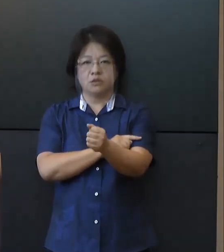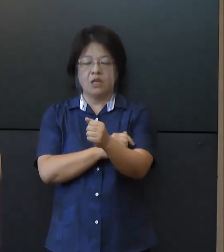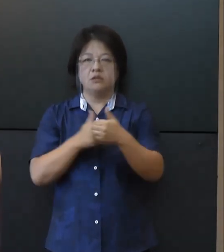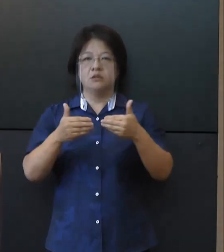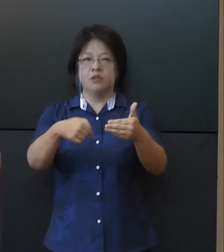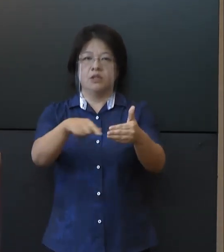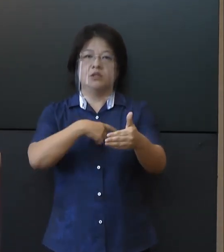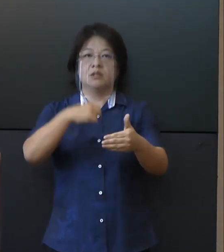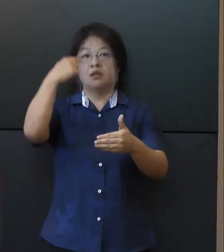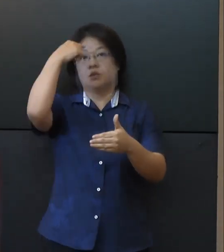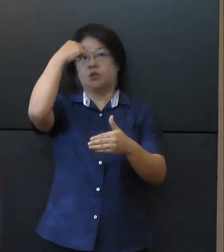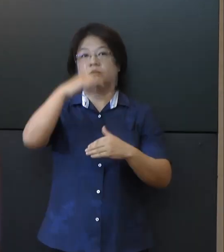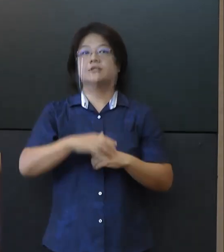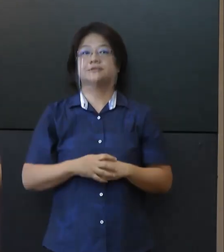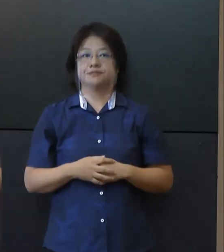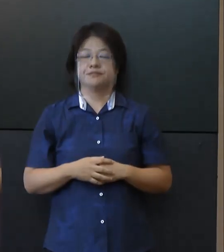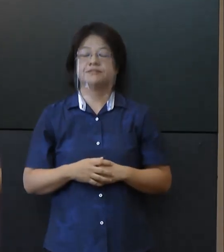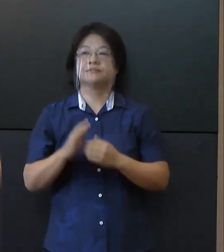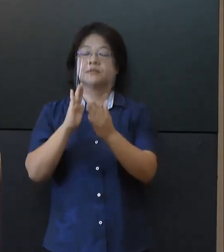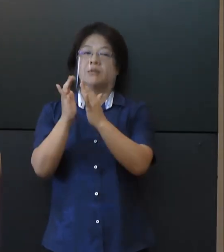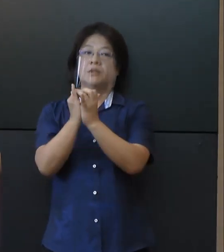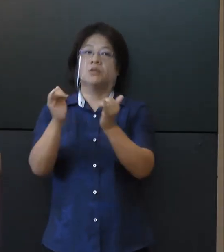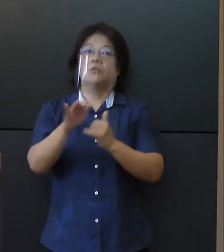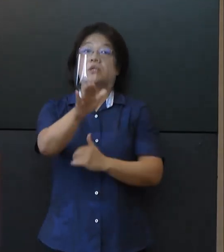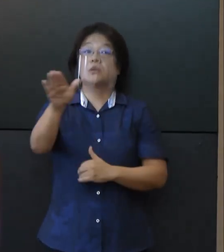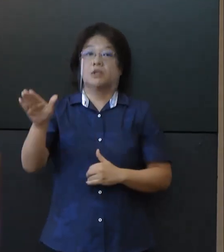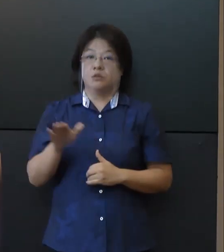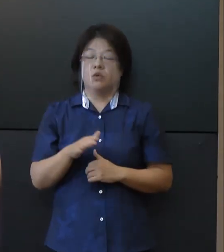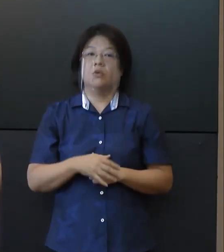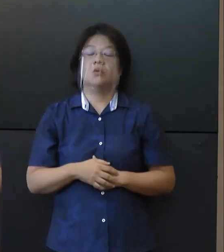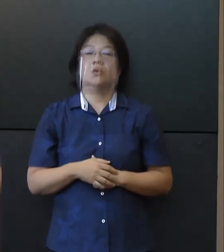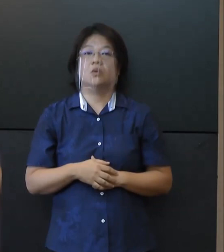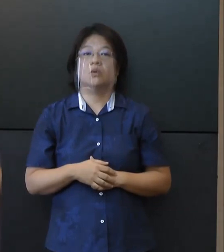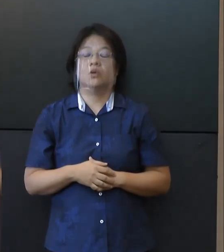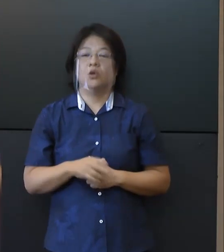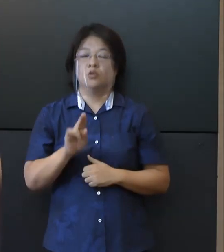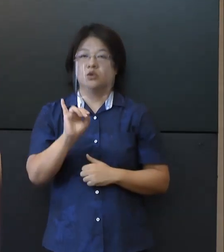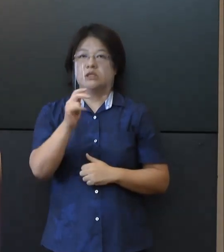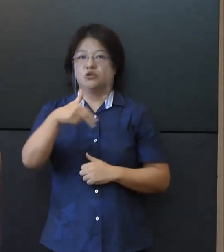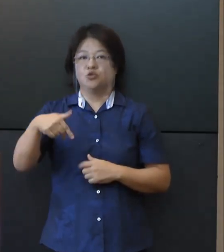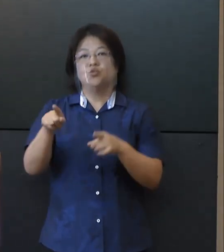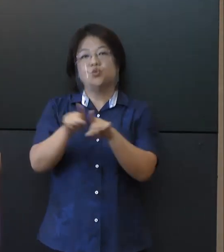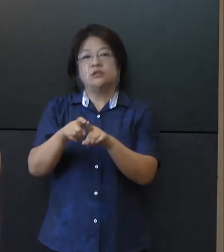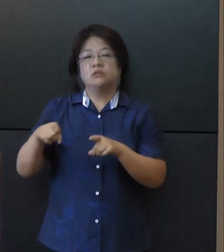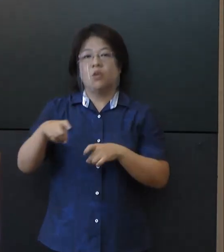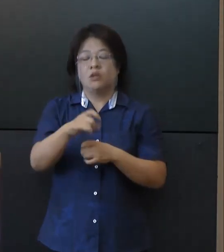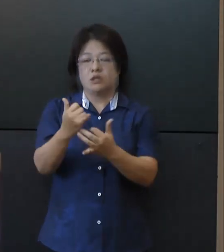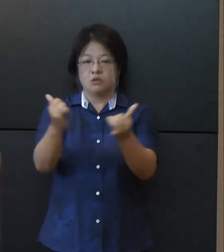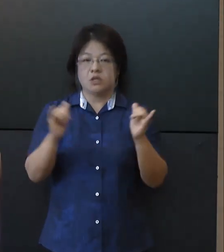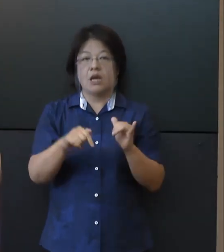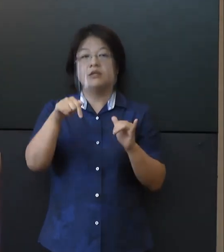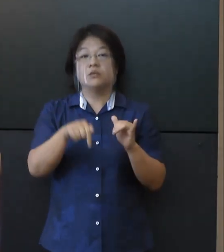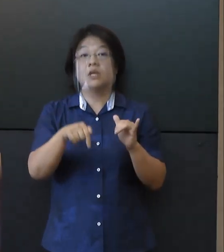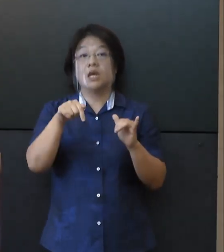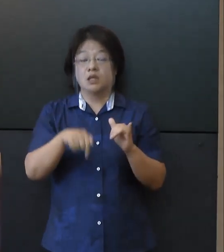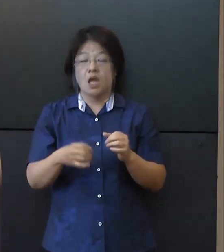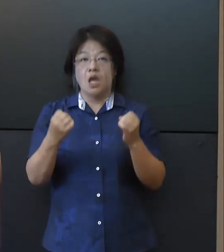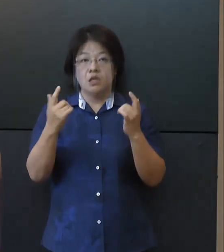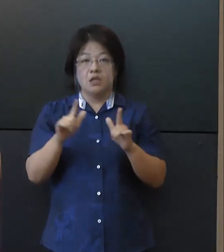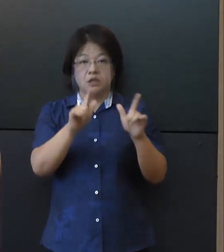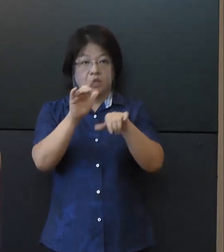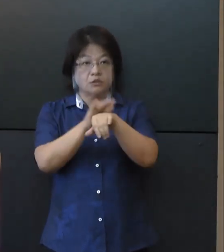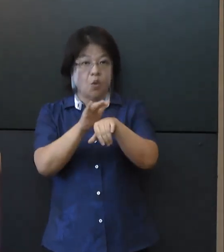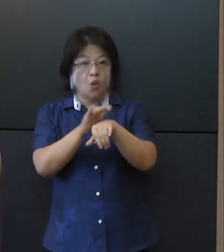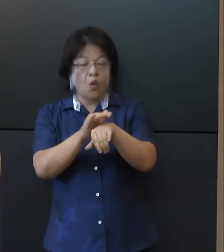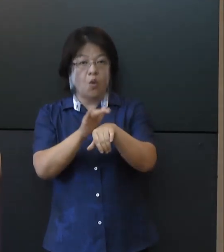。県民の皆様におかれましても、ウィズコロナの社会において新たな生活様式の定